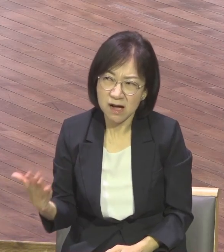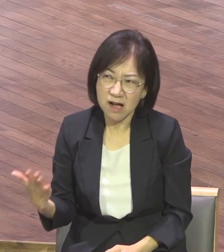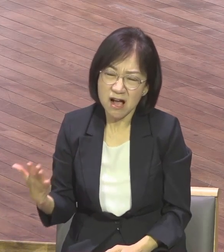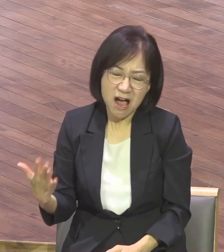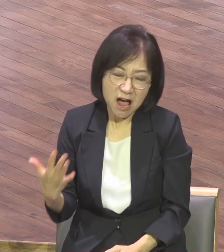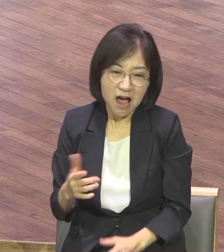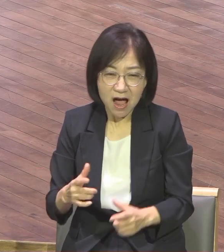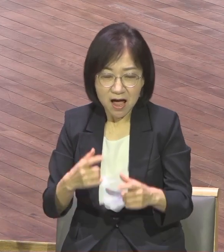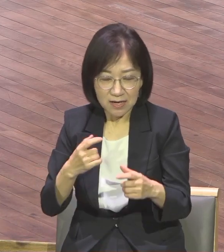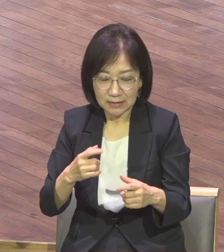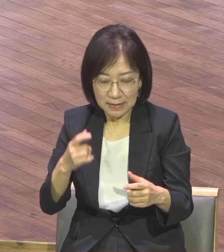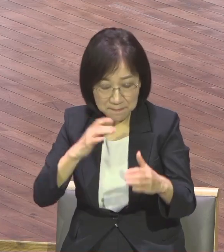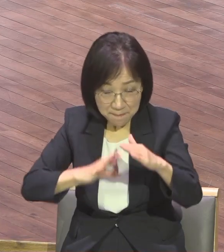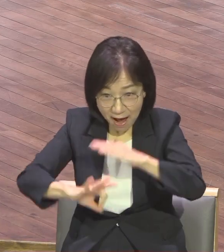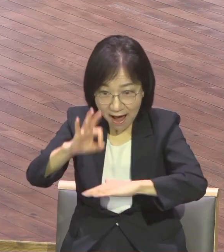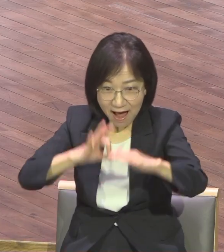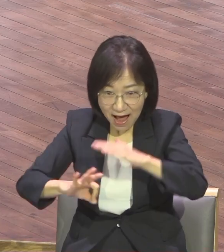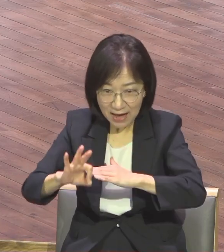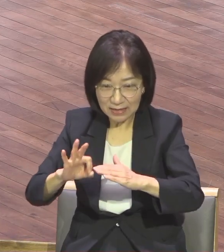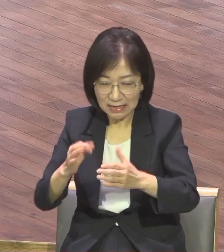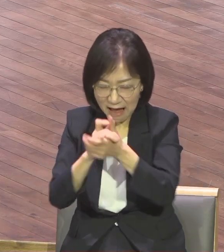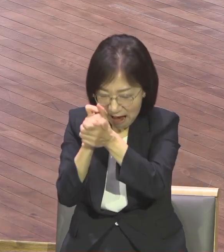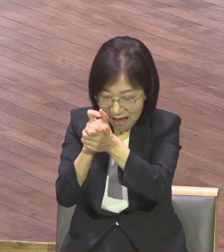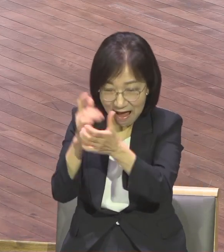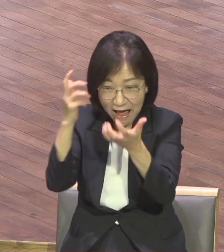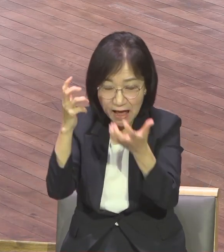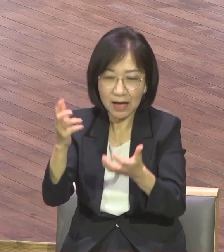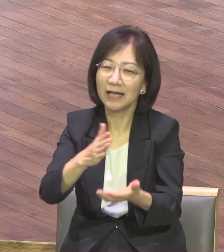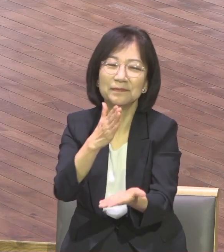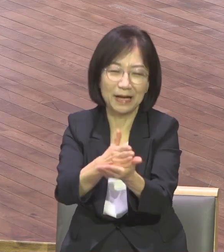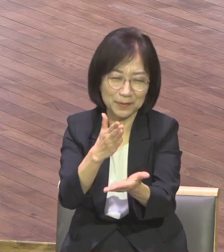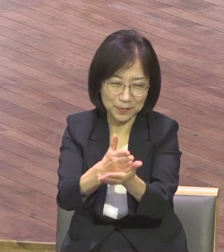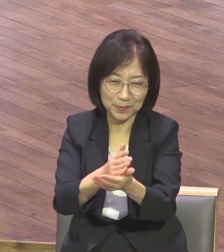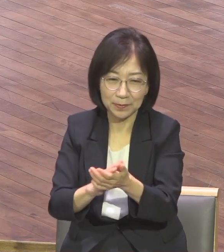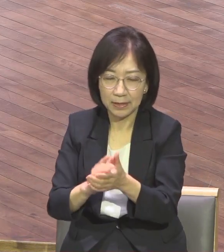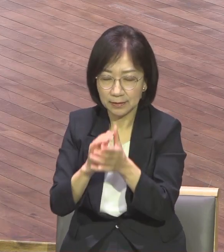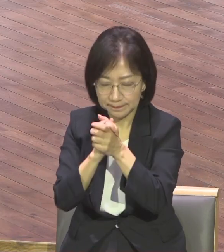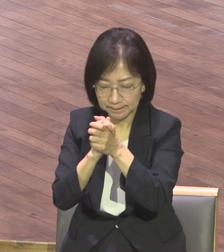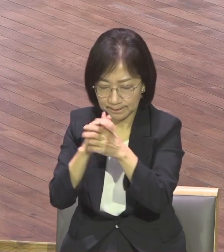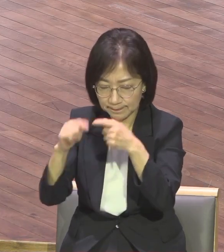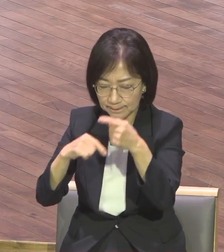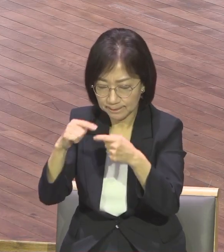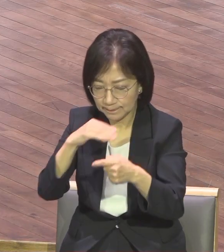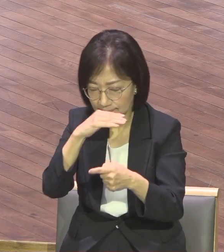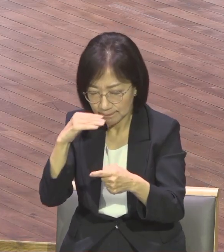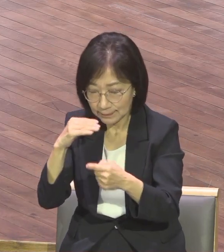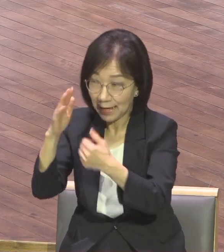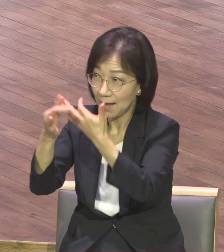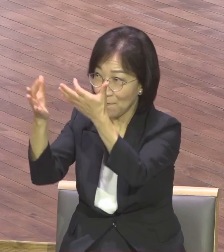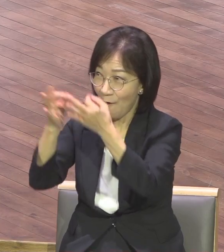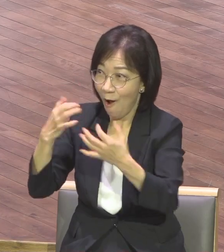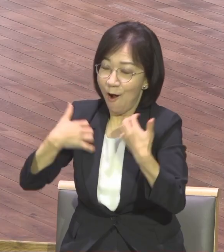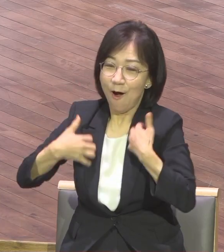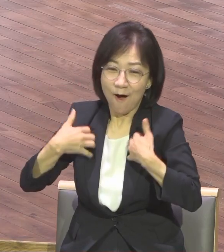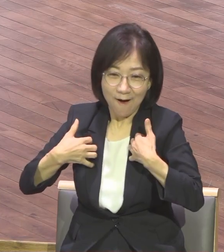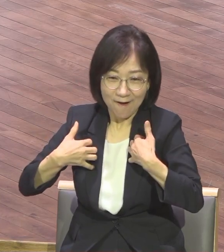아무 소용없어요. 하나님의 마음에 합한 자 되시기 바랍니다. 그게 뭐냐 이 시대